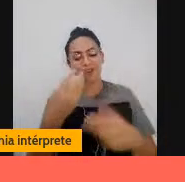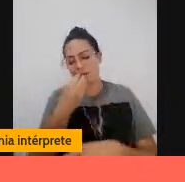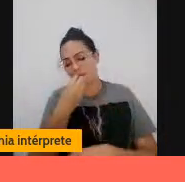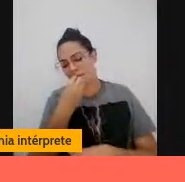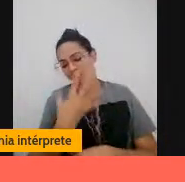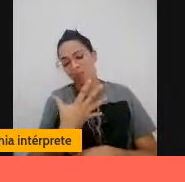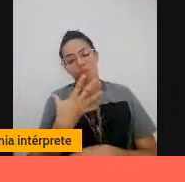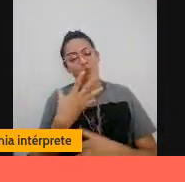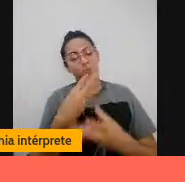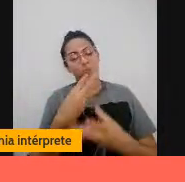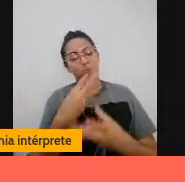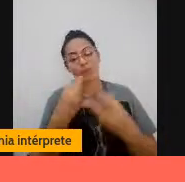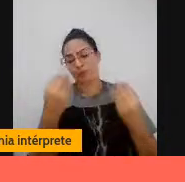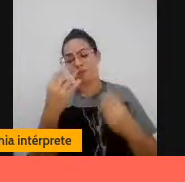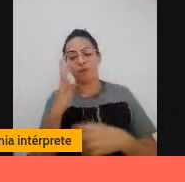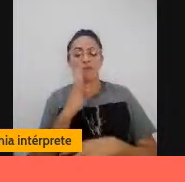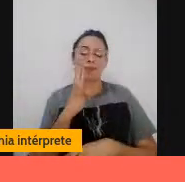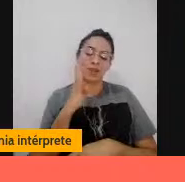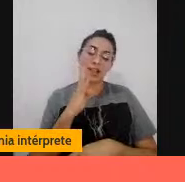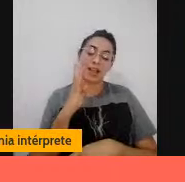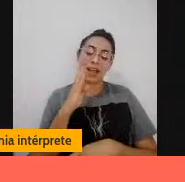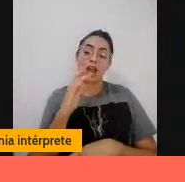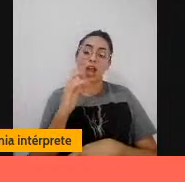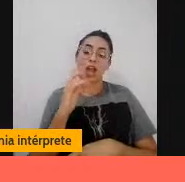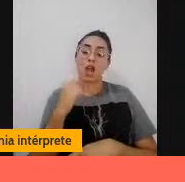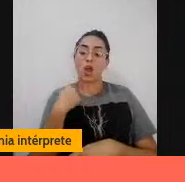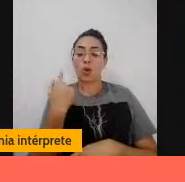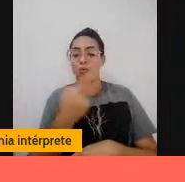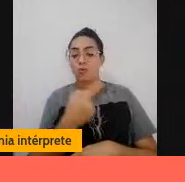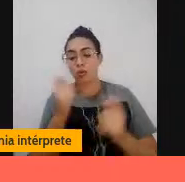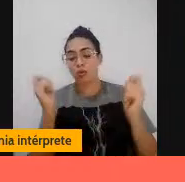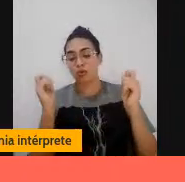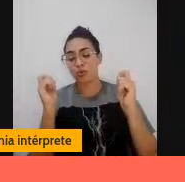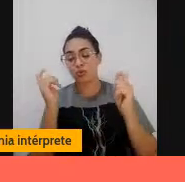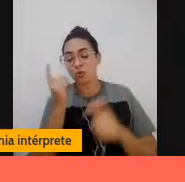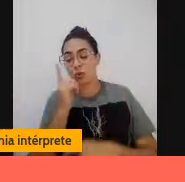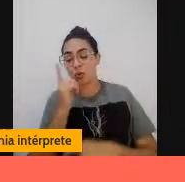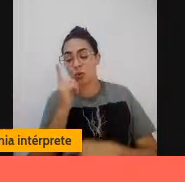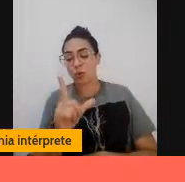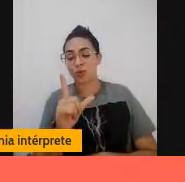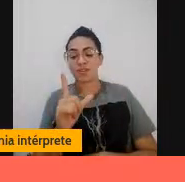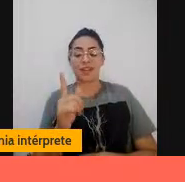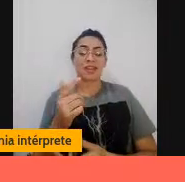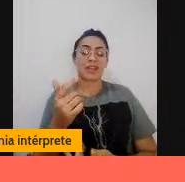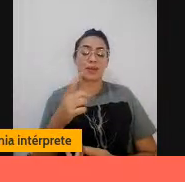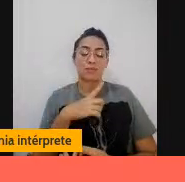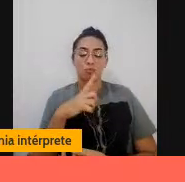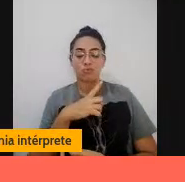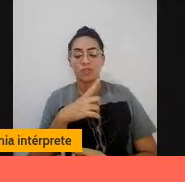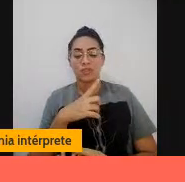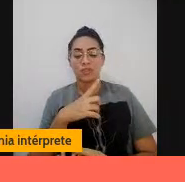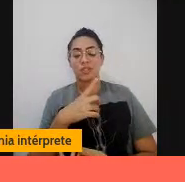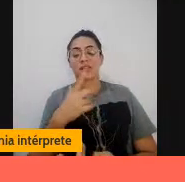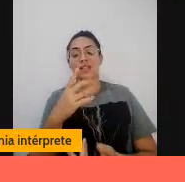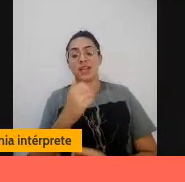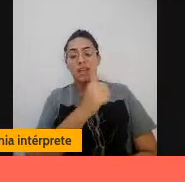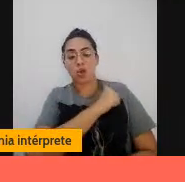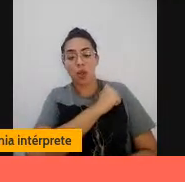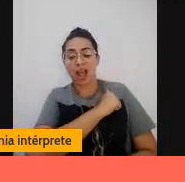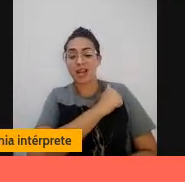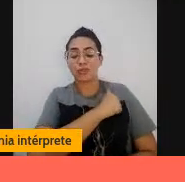acho muito bacana quando a gente consegue ter um evento, alunos desde o início do curso,